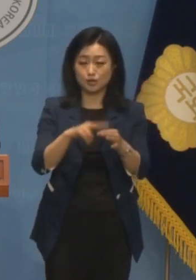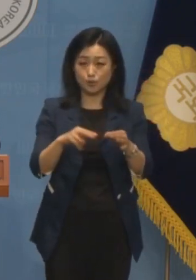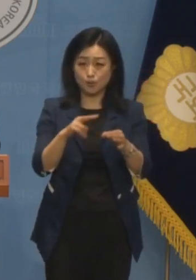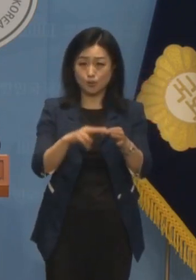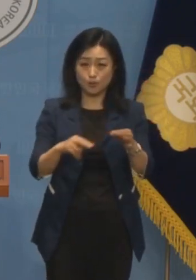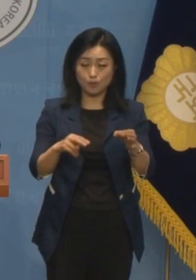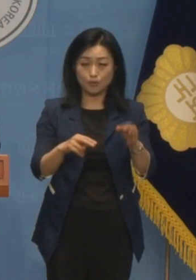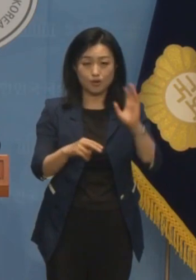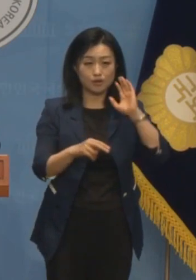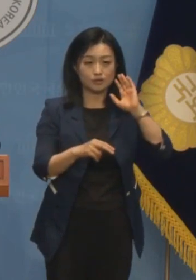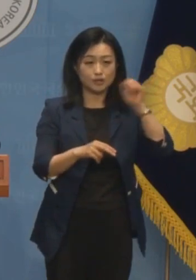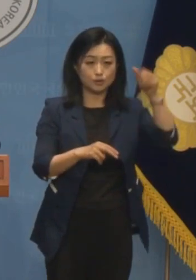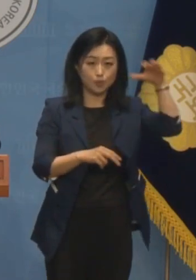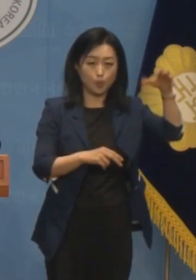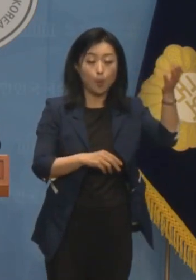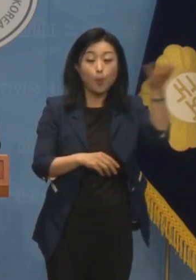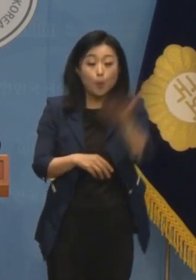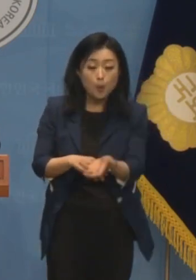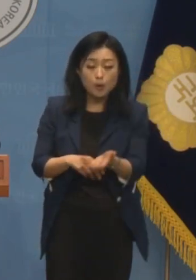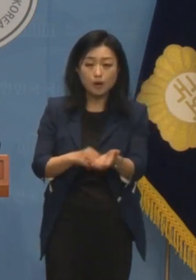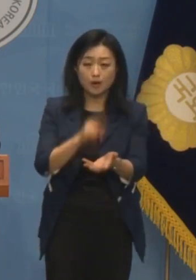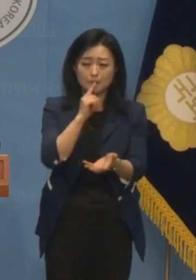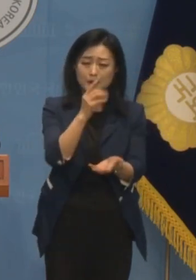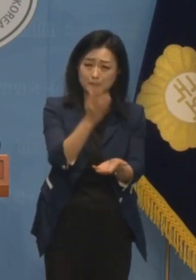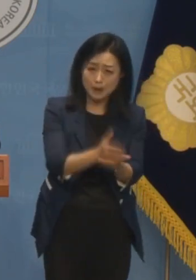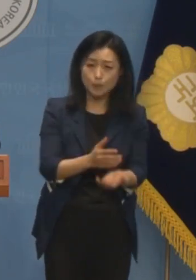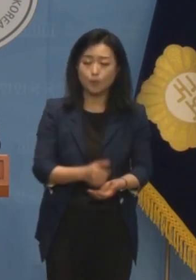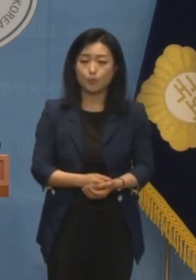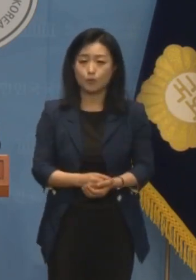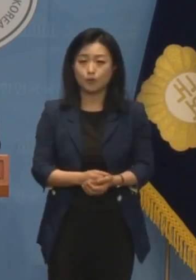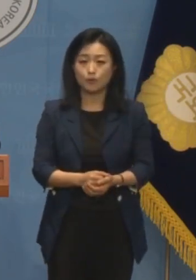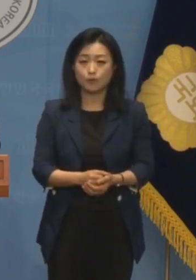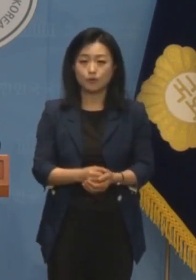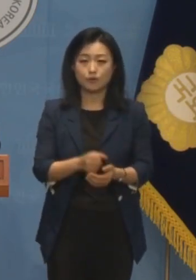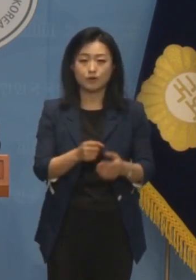오명을 벗고 집권 여당으로서